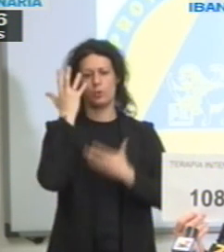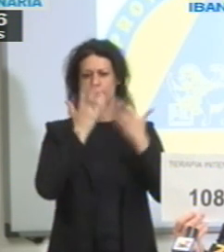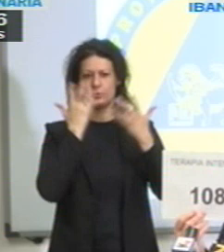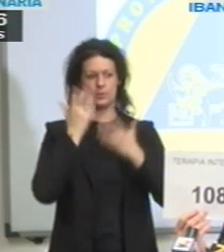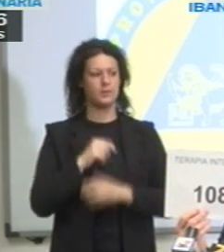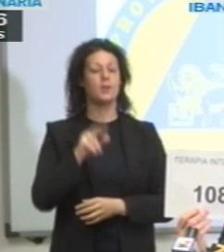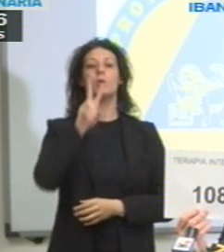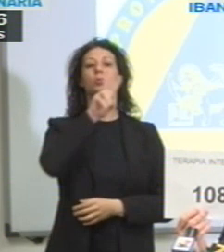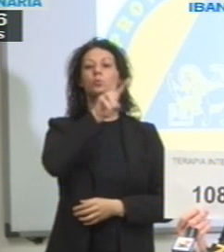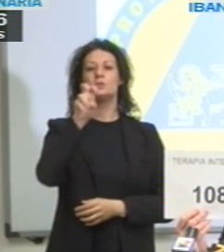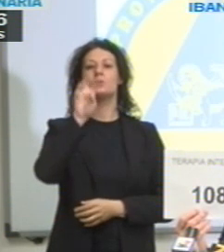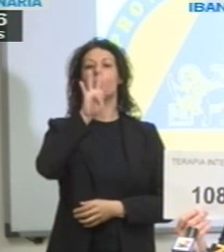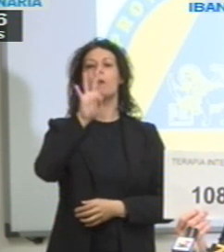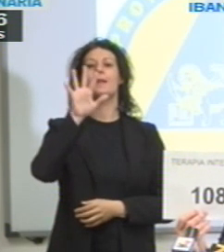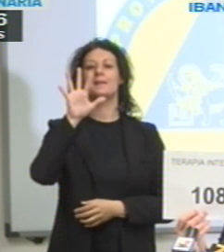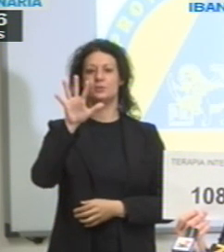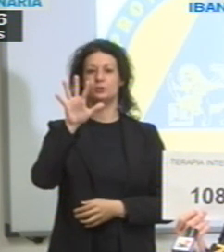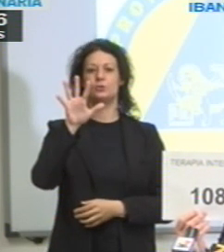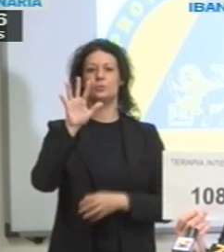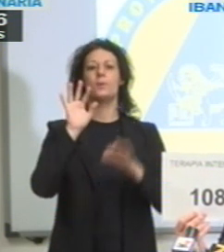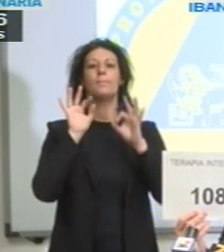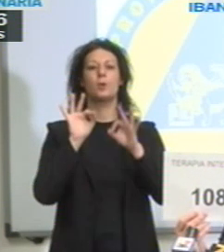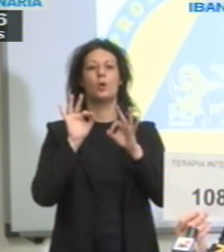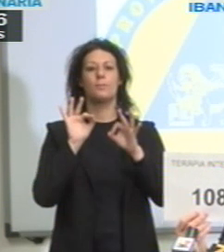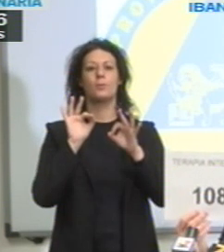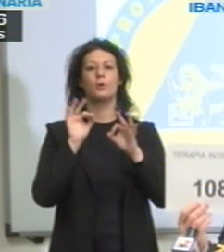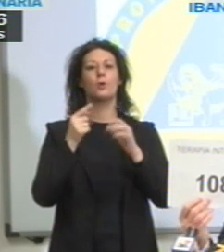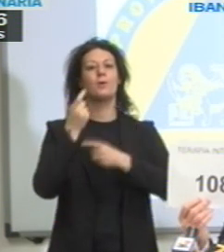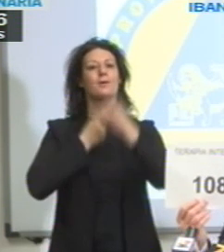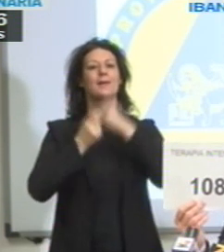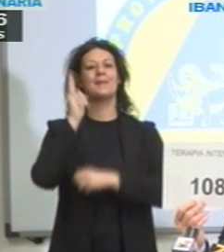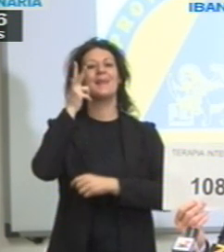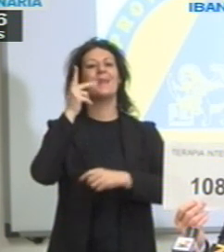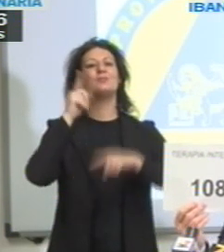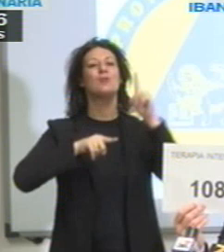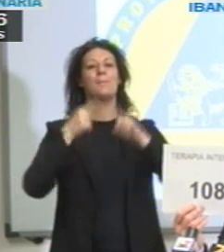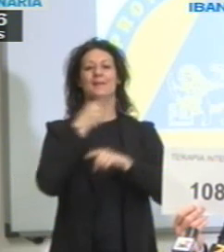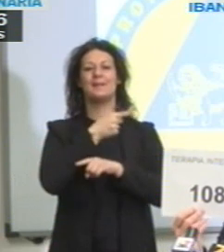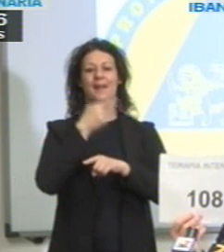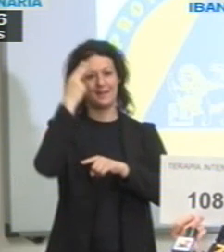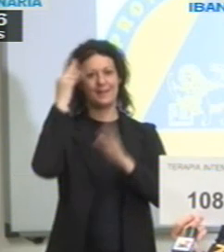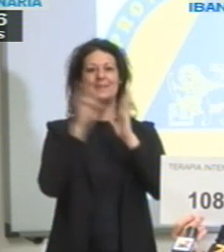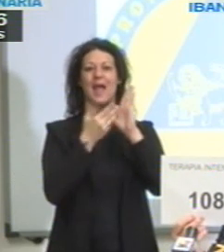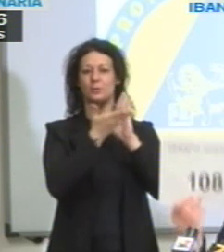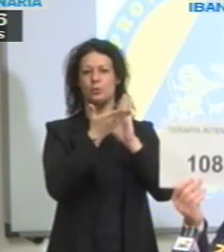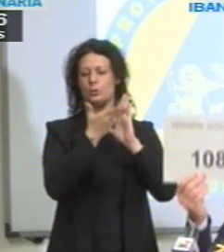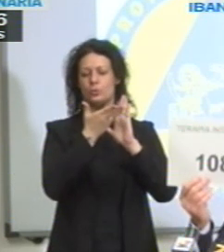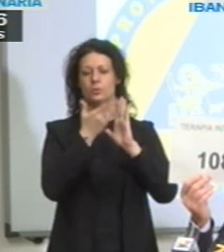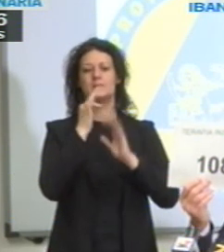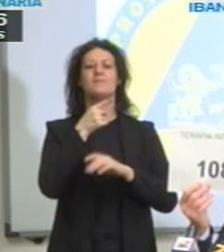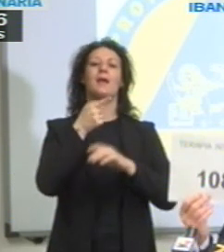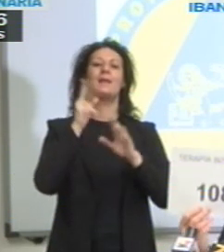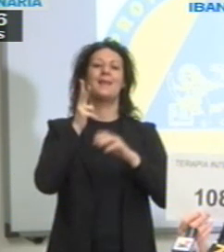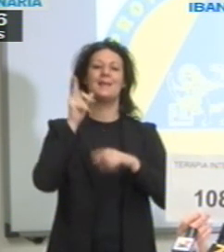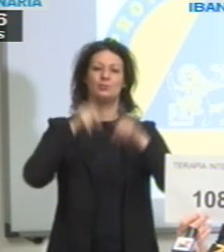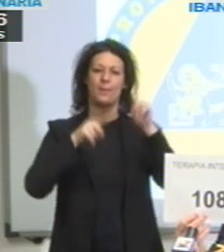i 245 sono l'ordinanza del 13 aprile, vi ricordate, vi ho detto guardate questo dato, quindi questi sono pazienti coronavirus e